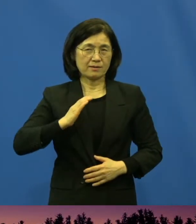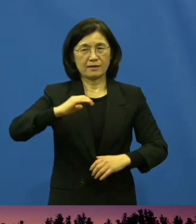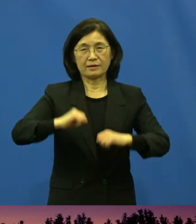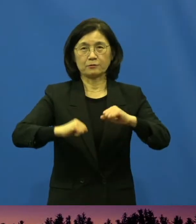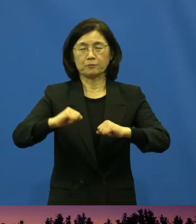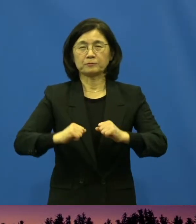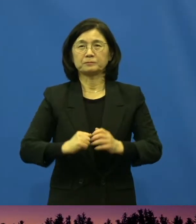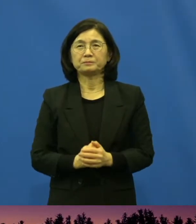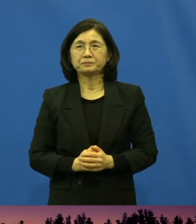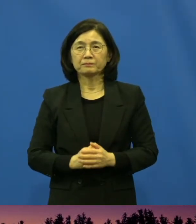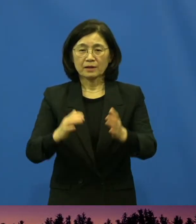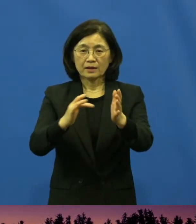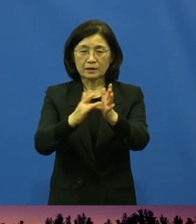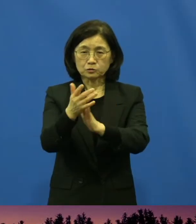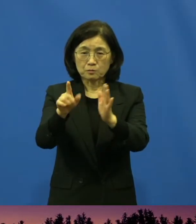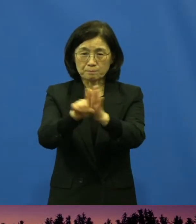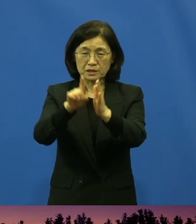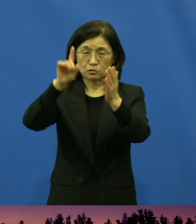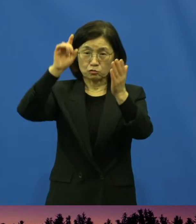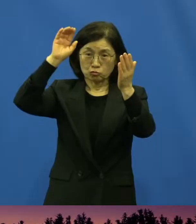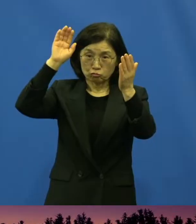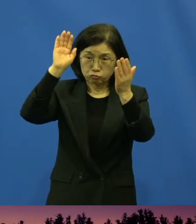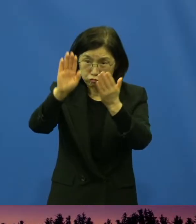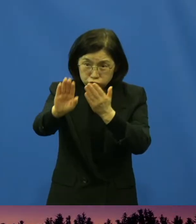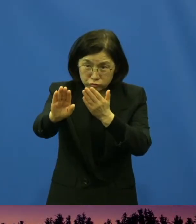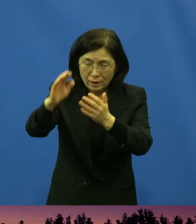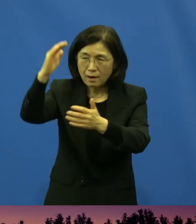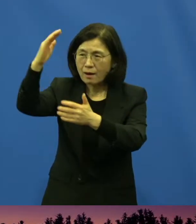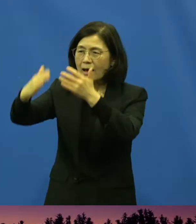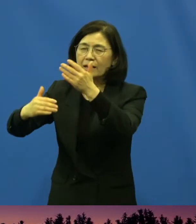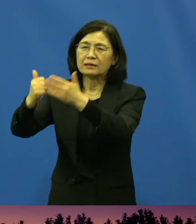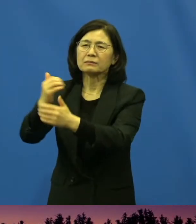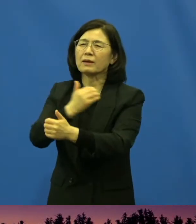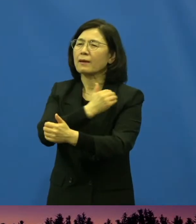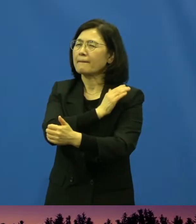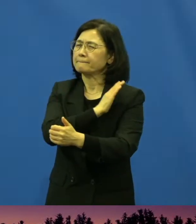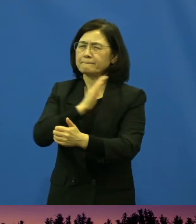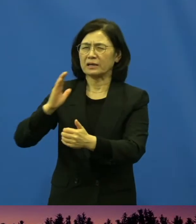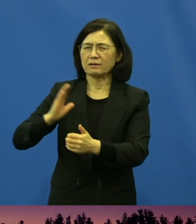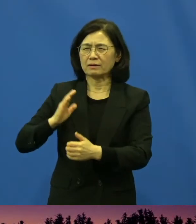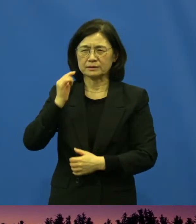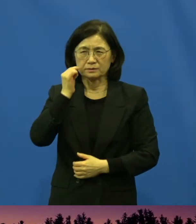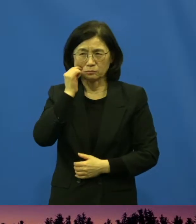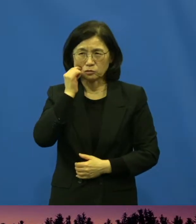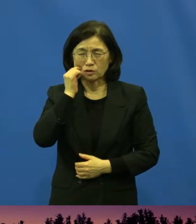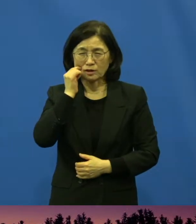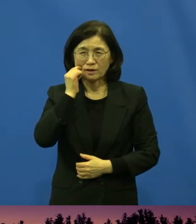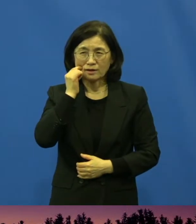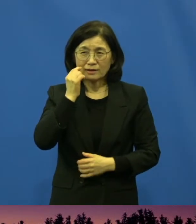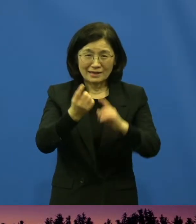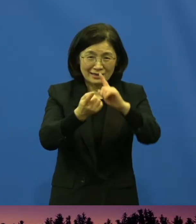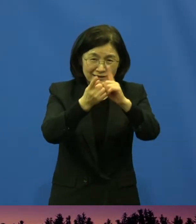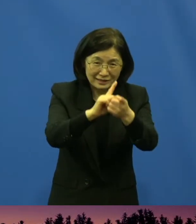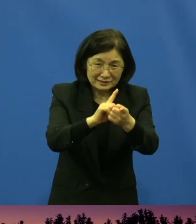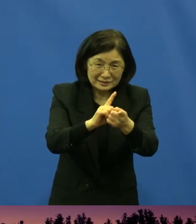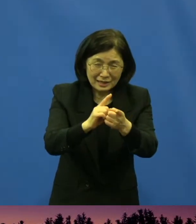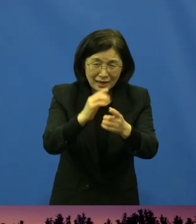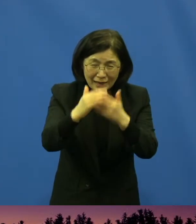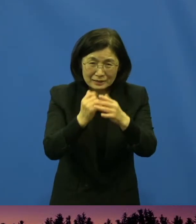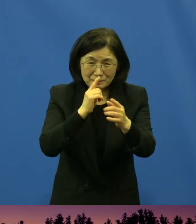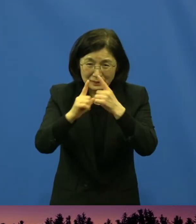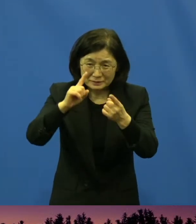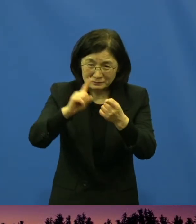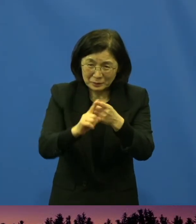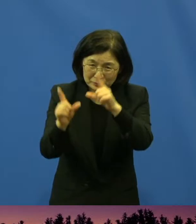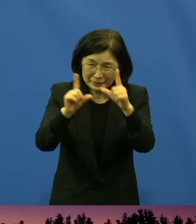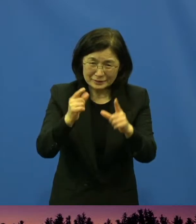그러나 우리가 예수를 믿고 난 다음은 반역할 수 없어요. 그 반역하는 것은 아니고 없어요. 근데 불순종해요. 말씀대로 살지 못할 때가 많아요.